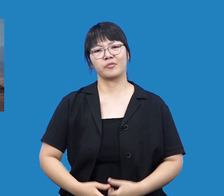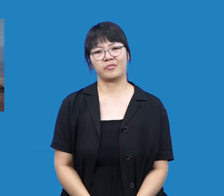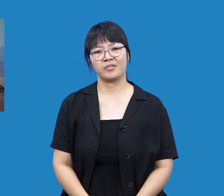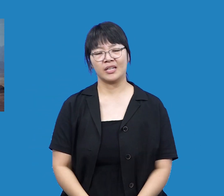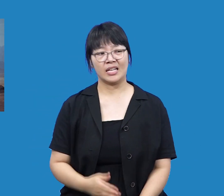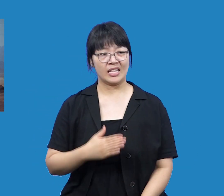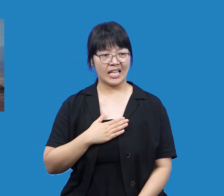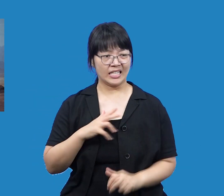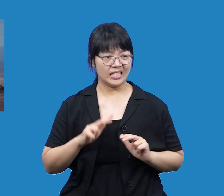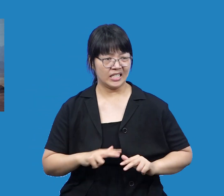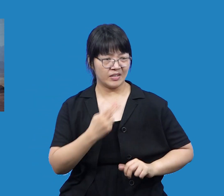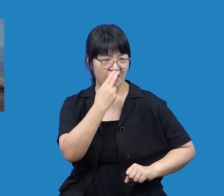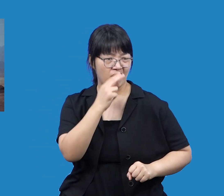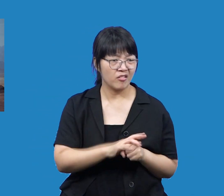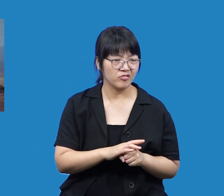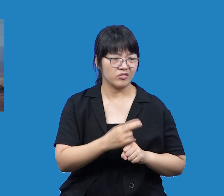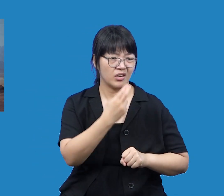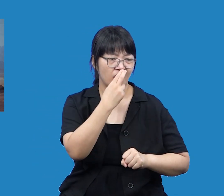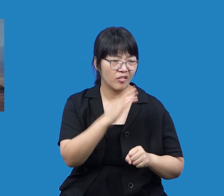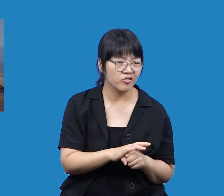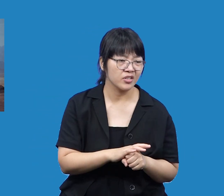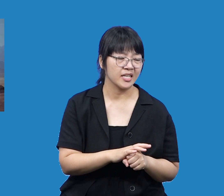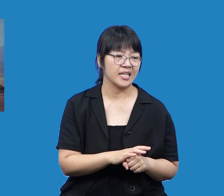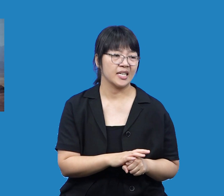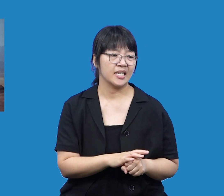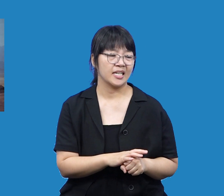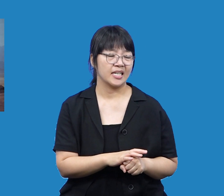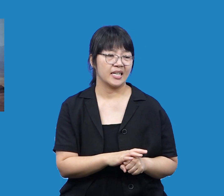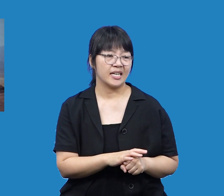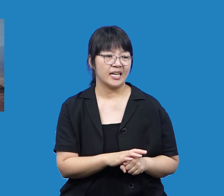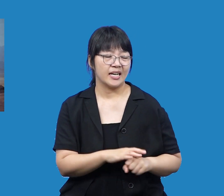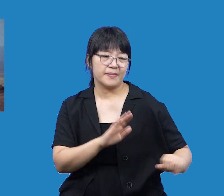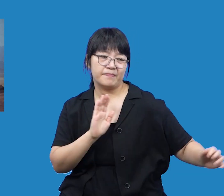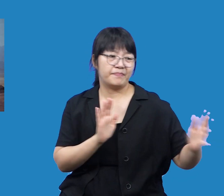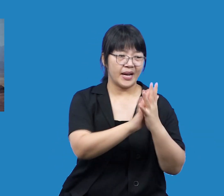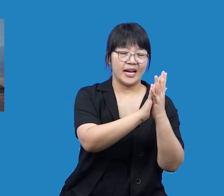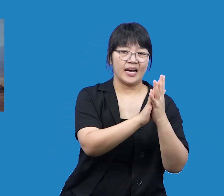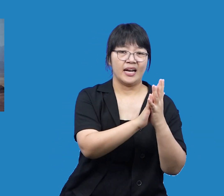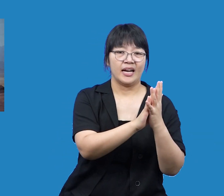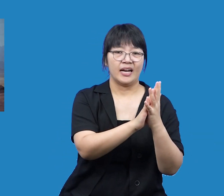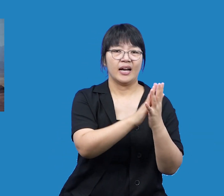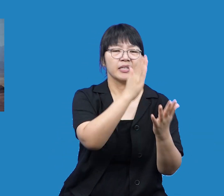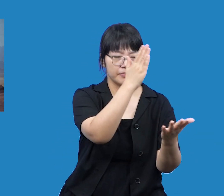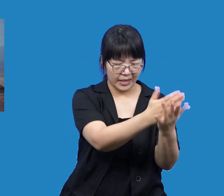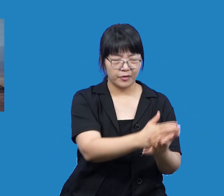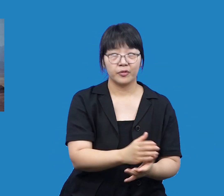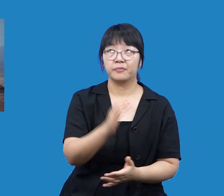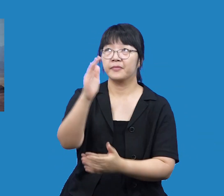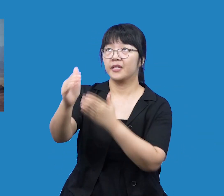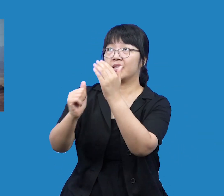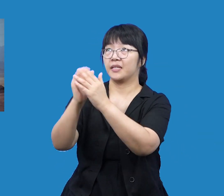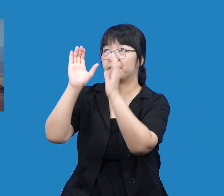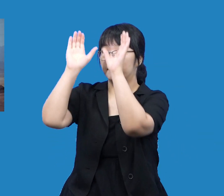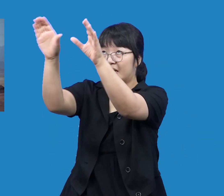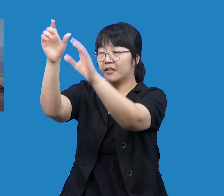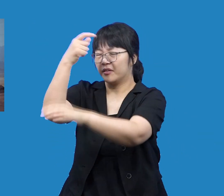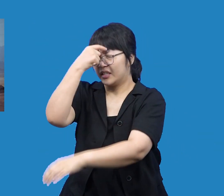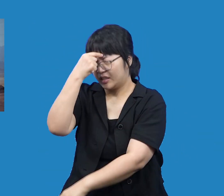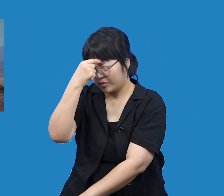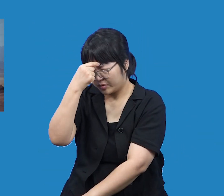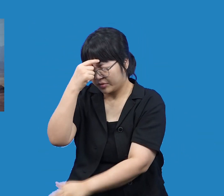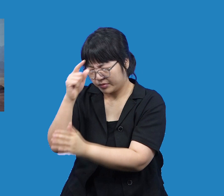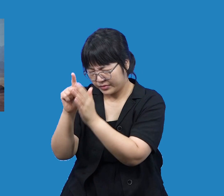억울해도 인간적으로 공격하지 말고 하나님께 맡기고 기도 좀 하고 하나님의